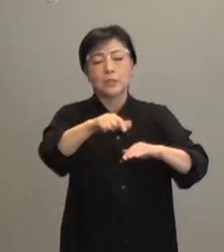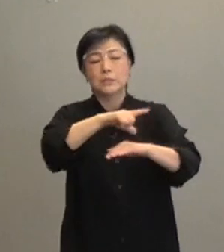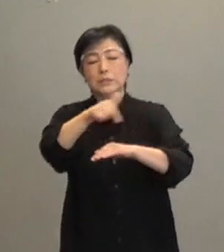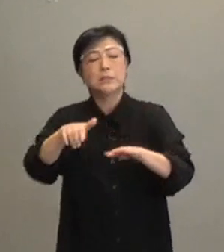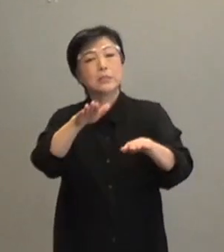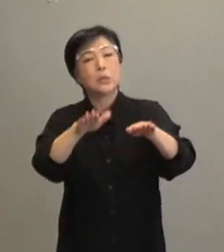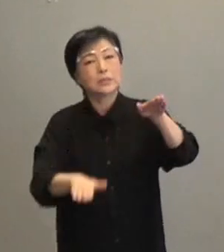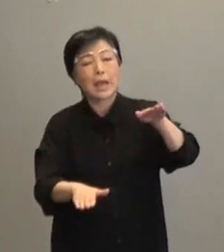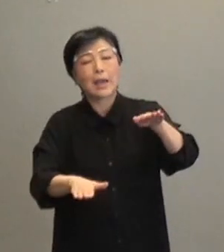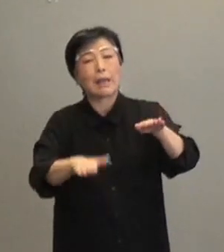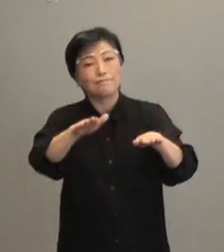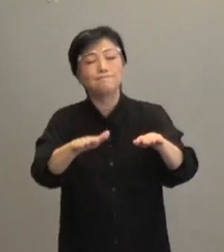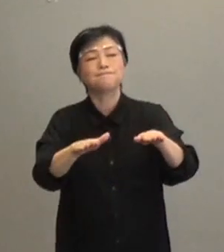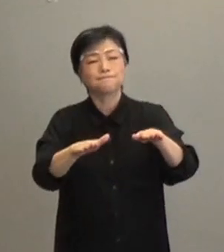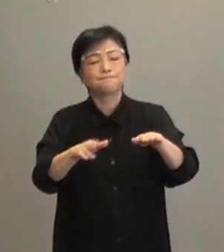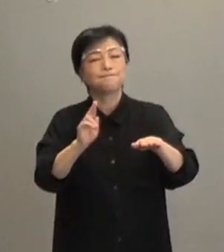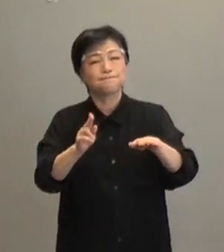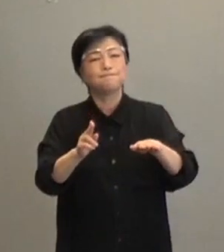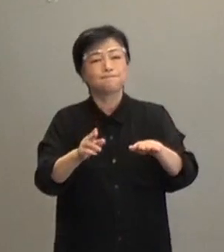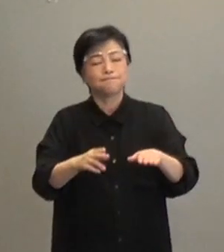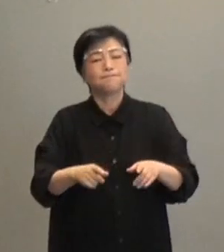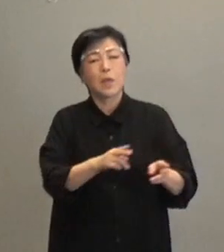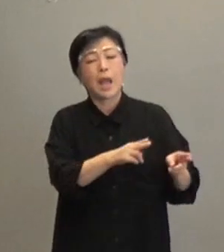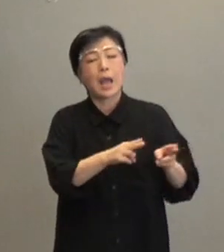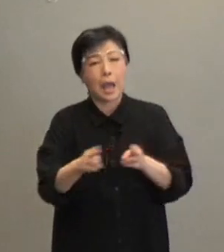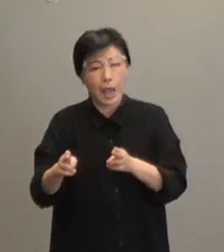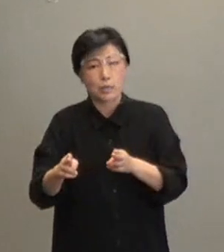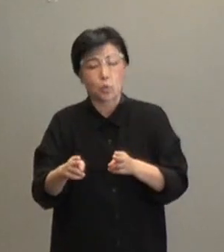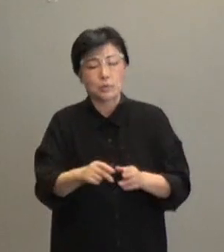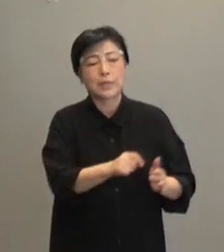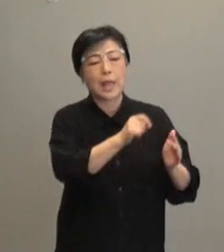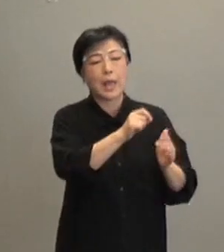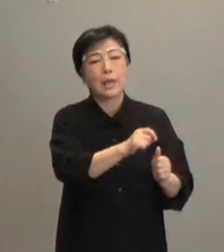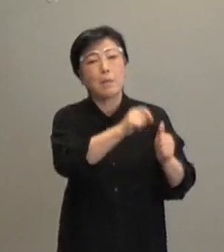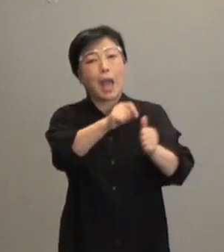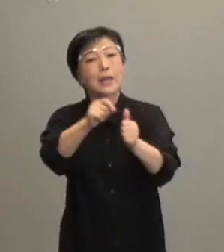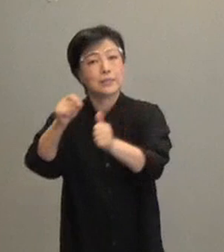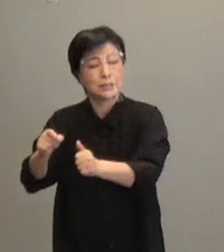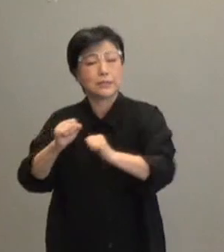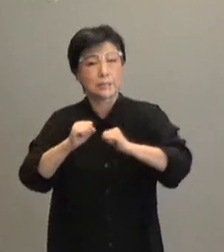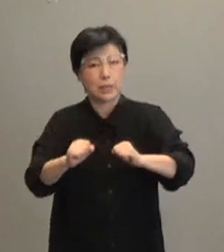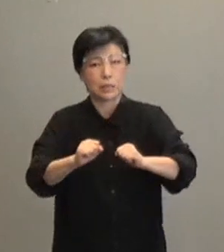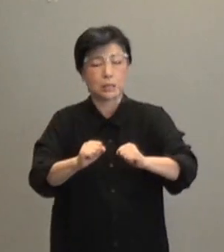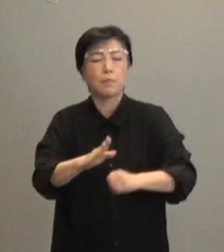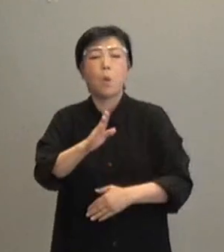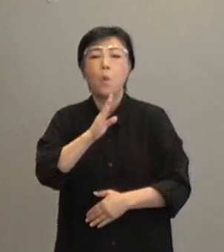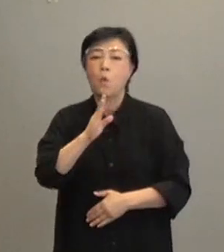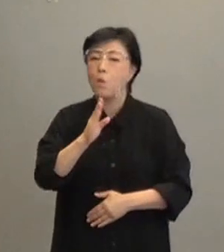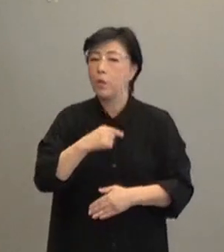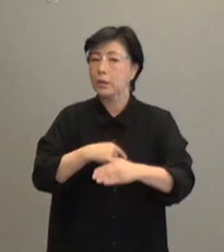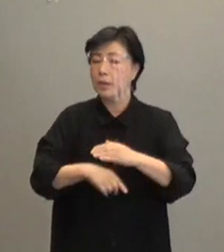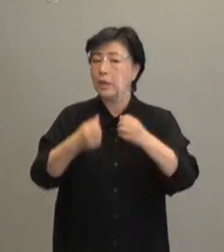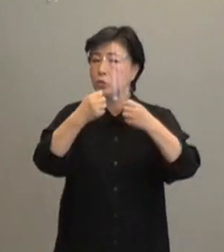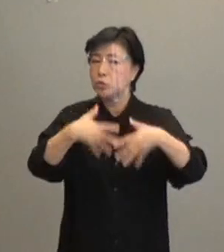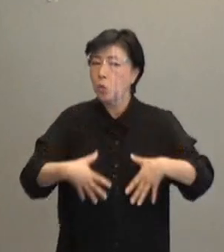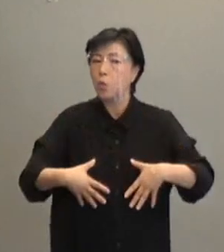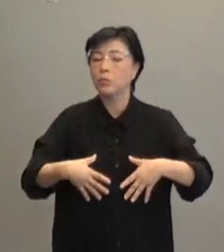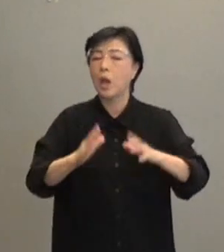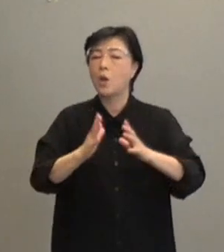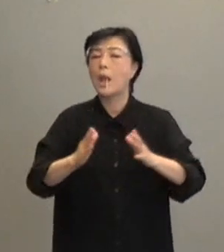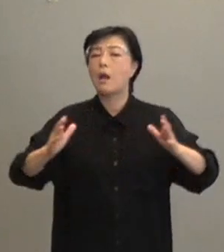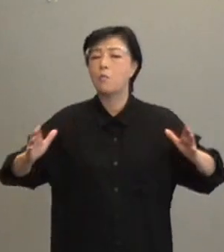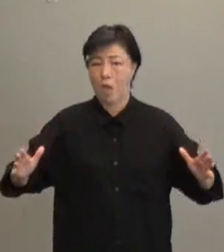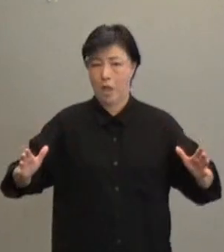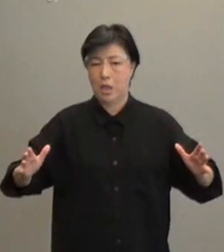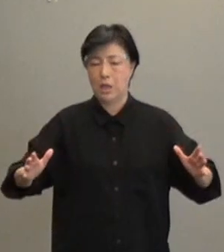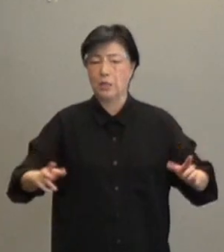ように配慮し、そして配置もこういう形でしているわけですけれども、本来であればですね、条件をより緩和をして